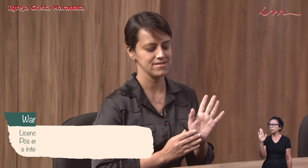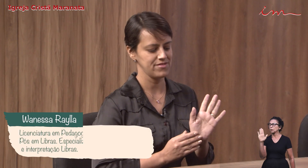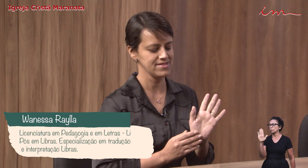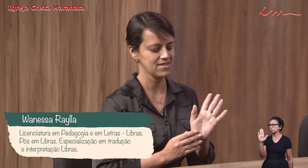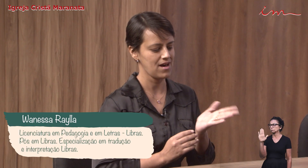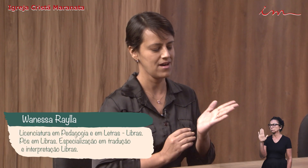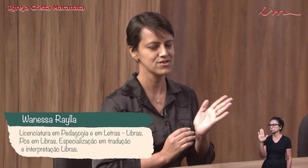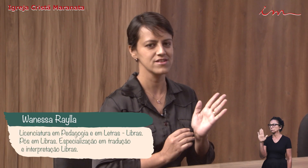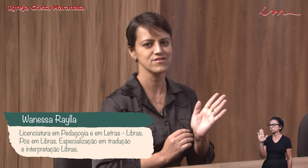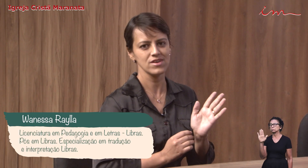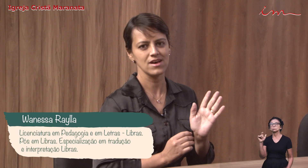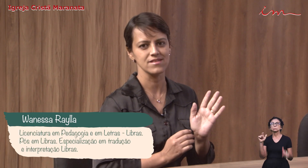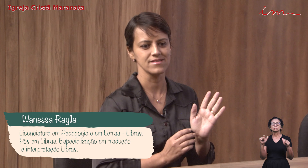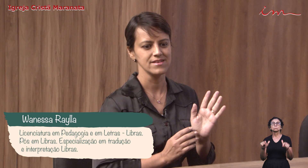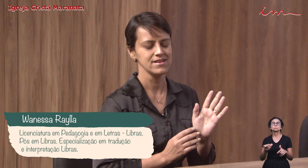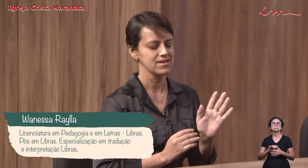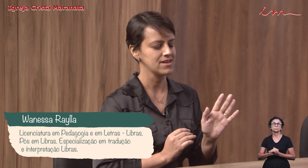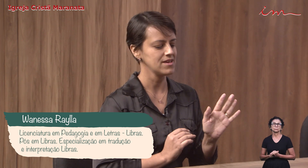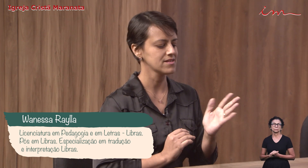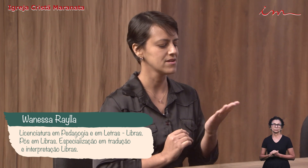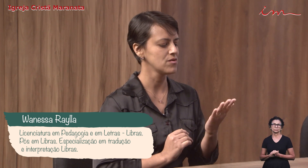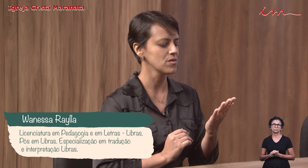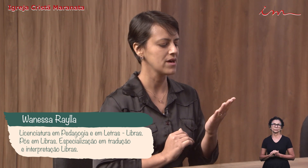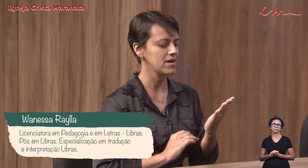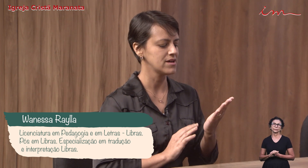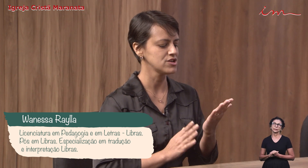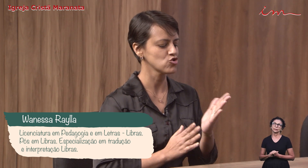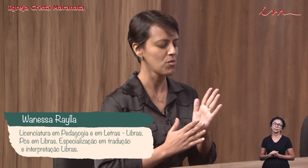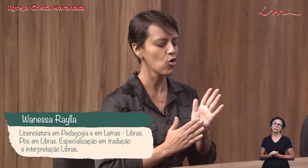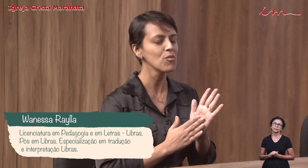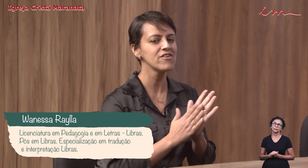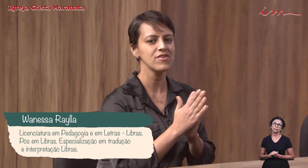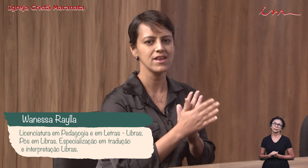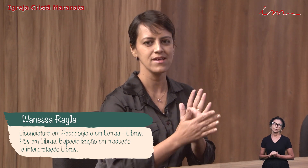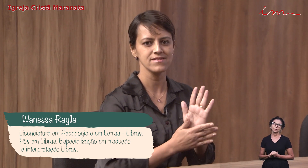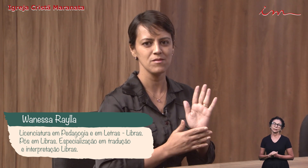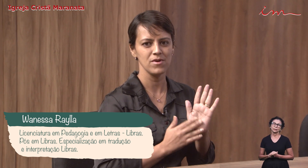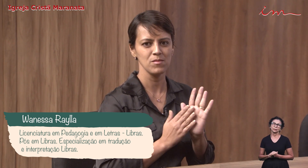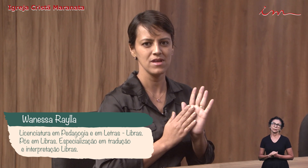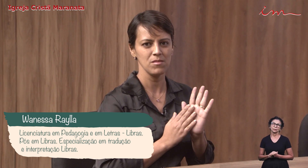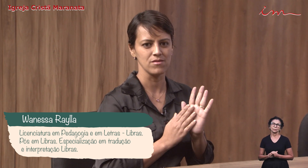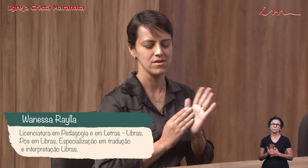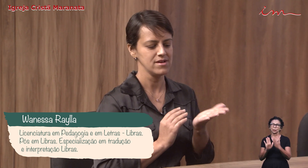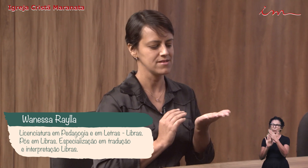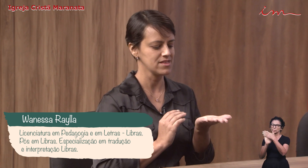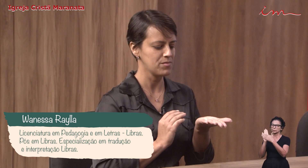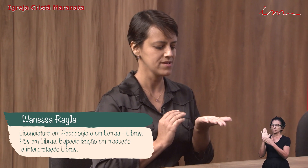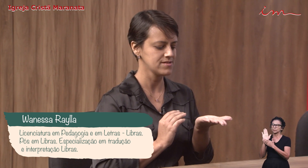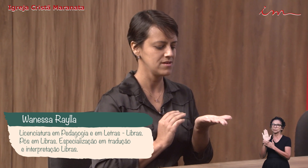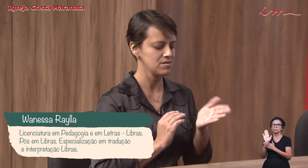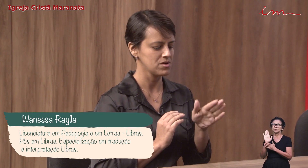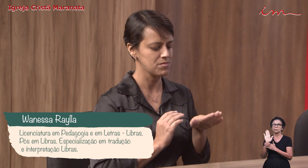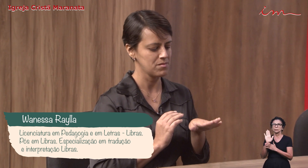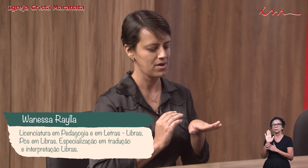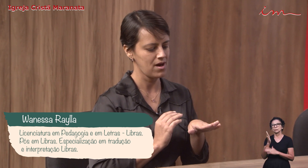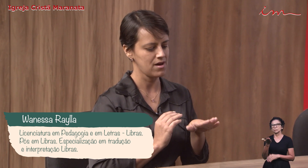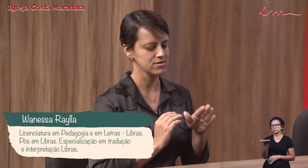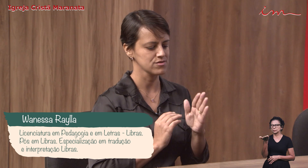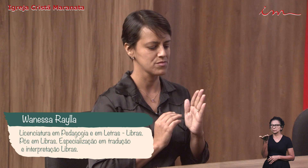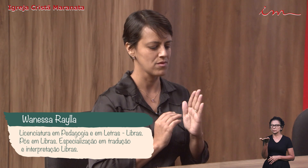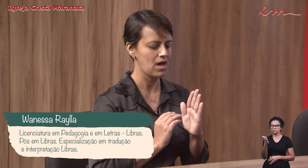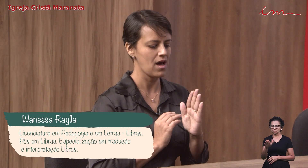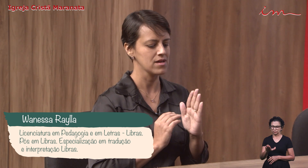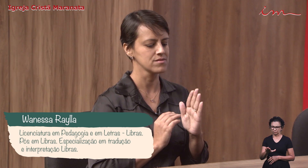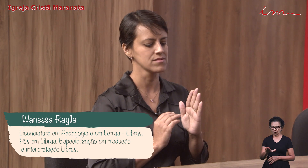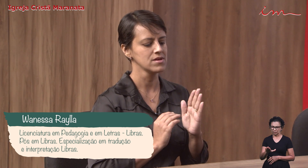ela vai estar direcionada, né? Então, a gente toma como referência a palma da mão. Se ela está para cima, para